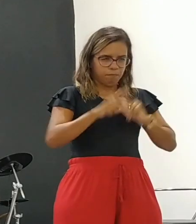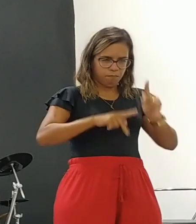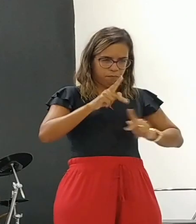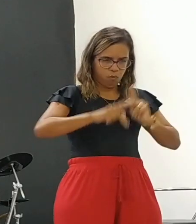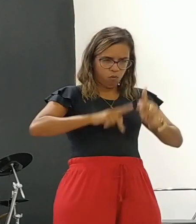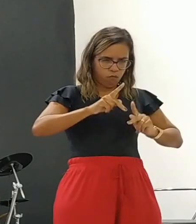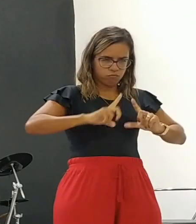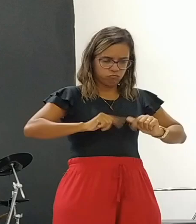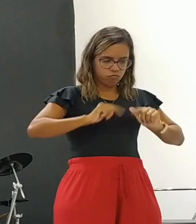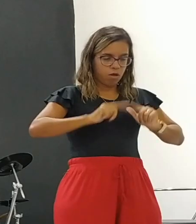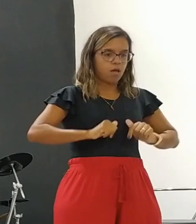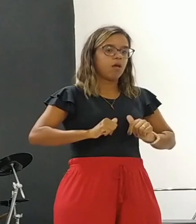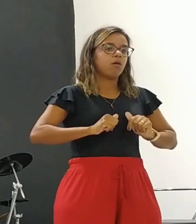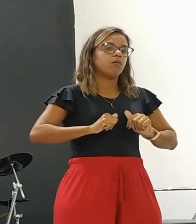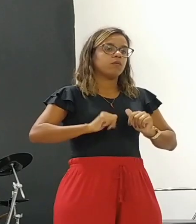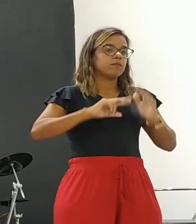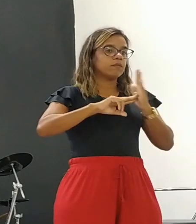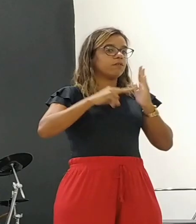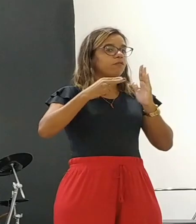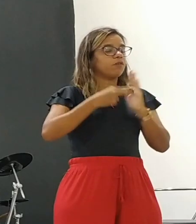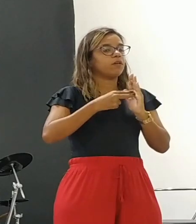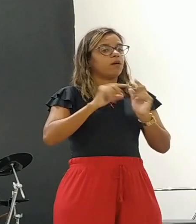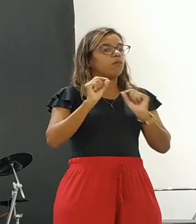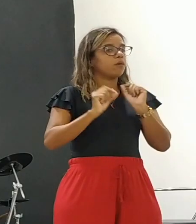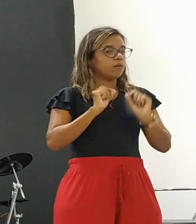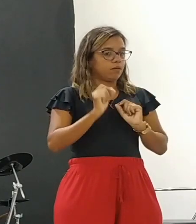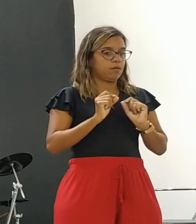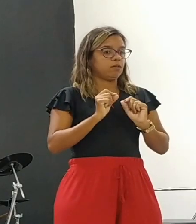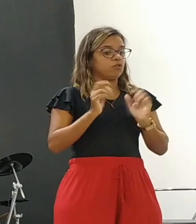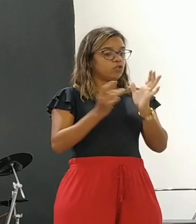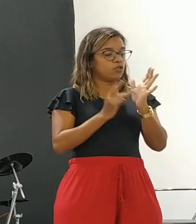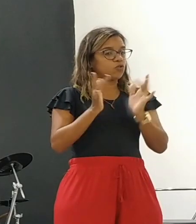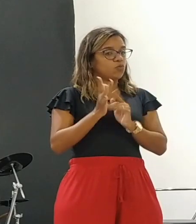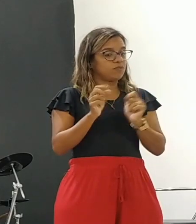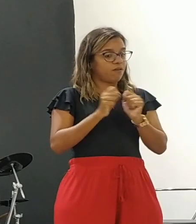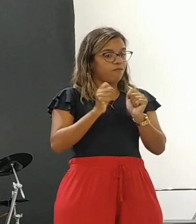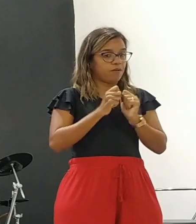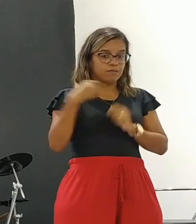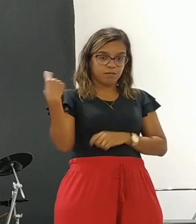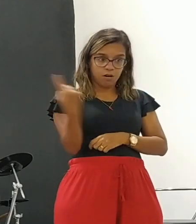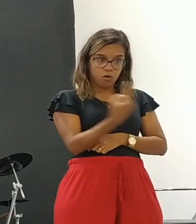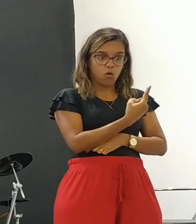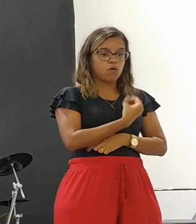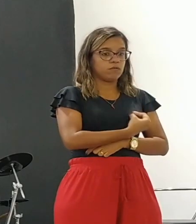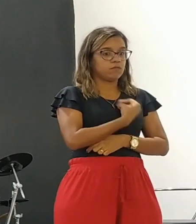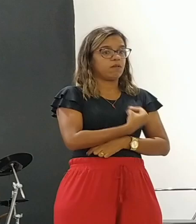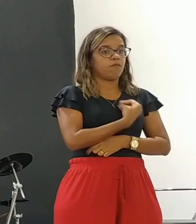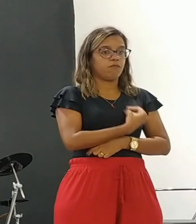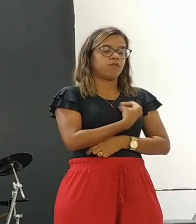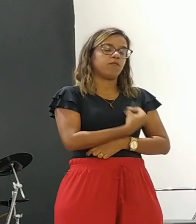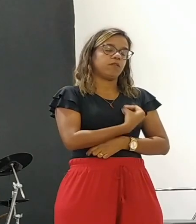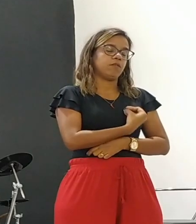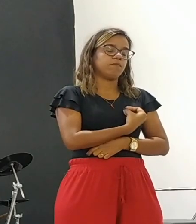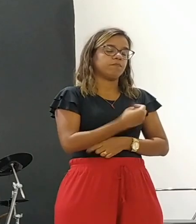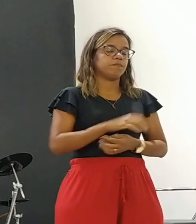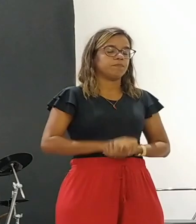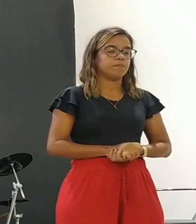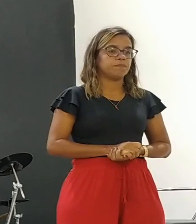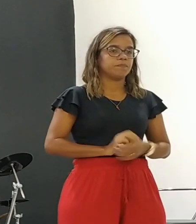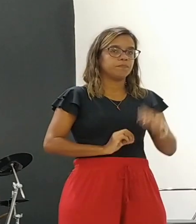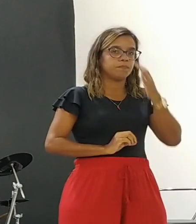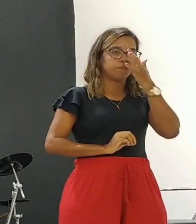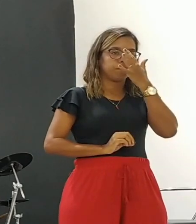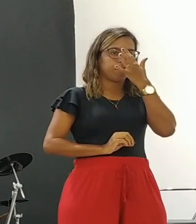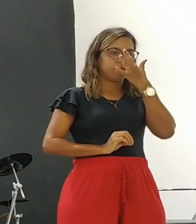era um símbolo do que Jesus ia realizar na nossa vida. Aleluia. Nessa grande salvação que ela trouxe para nós. Então